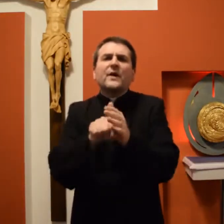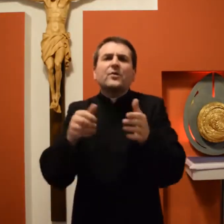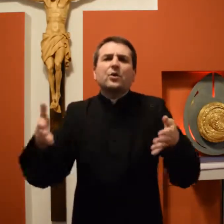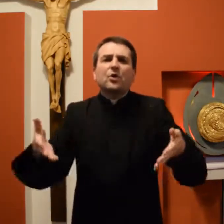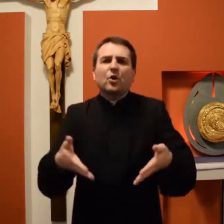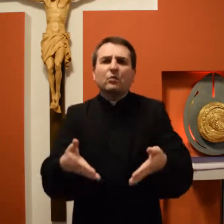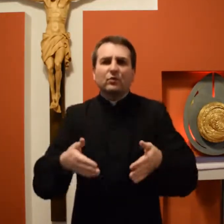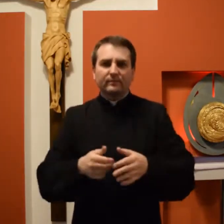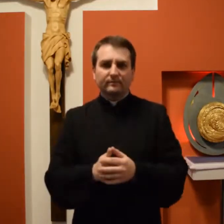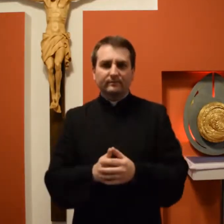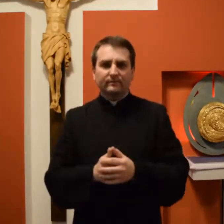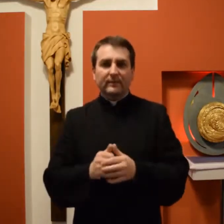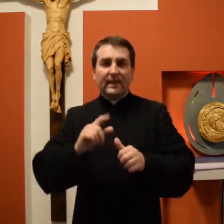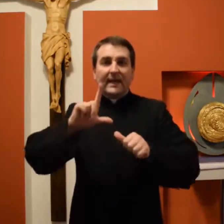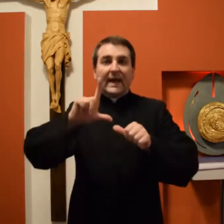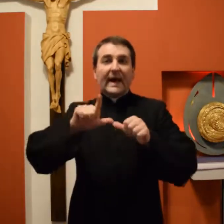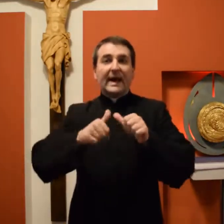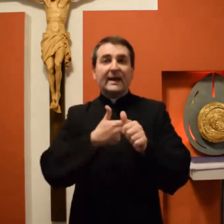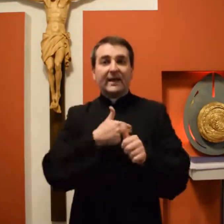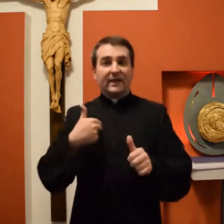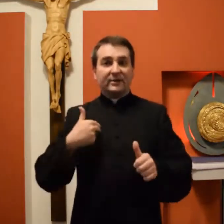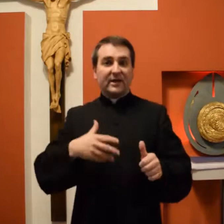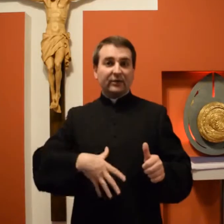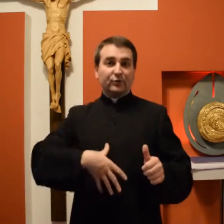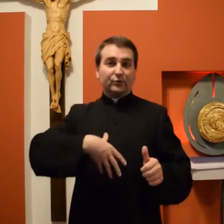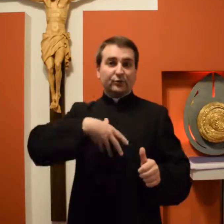do grobu, ale nasza dusza